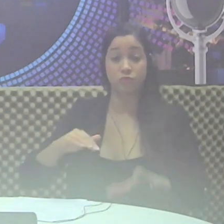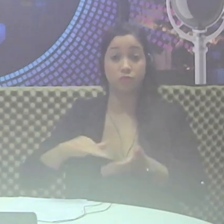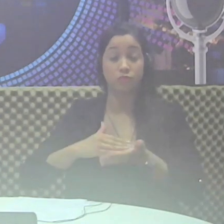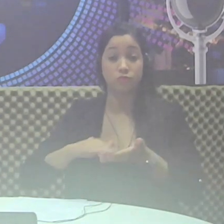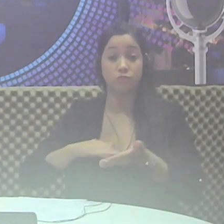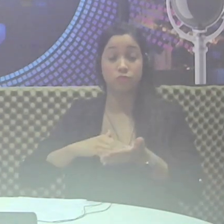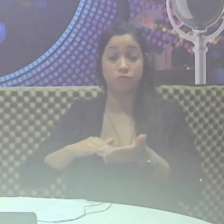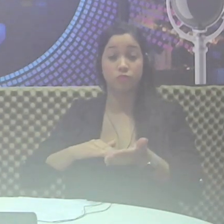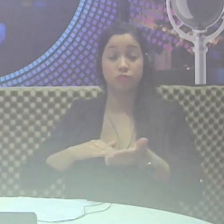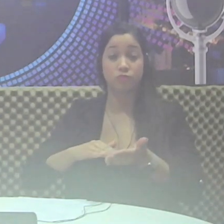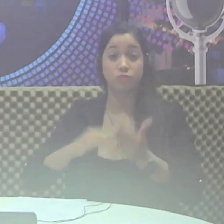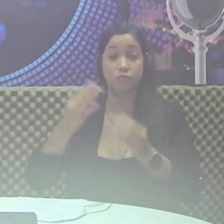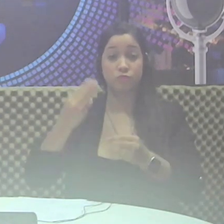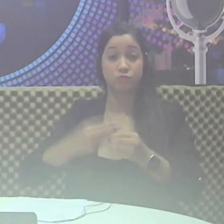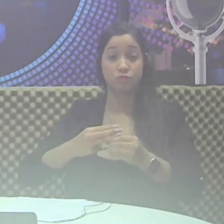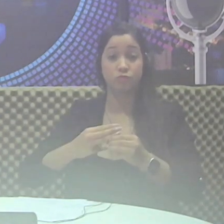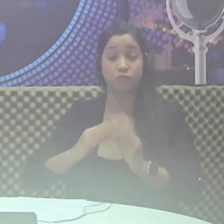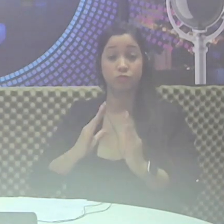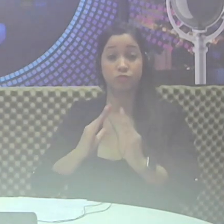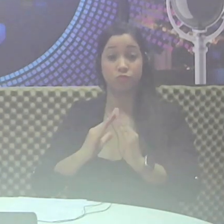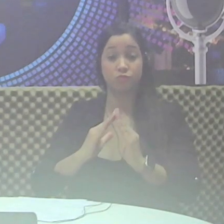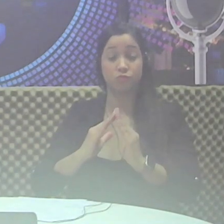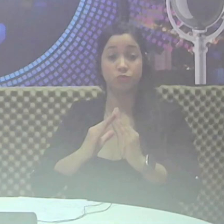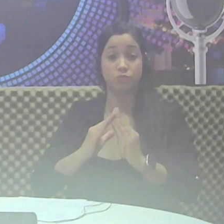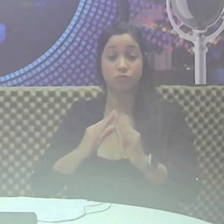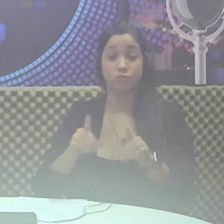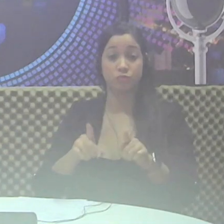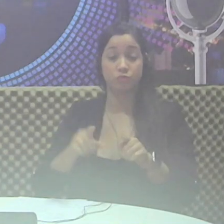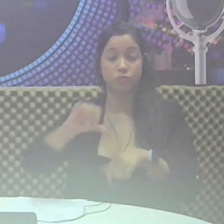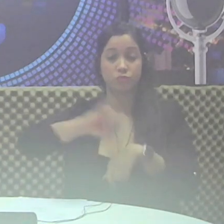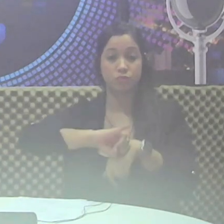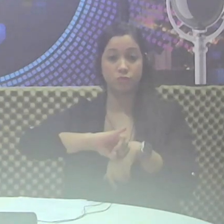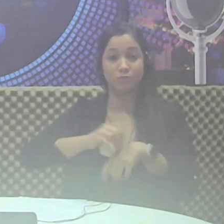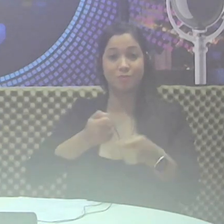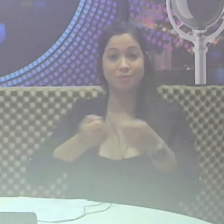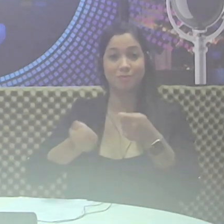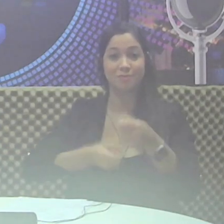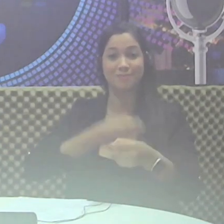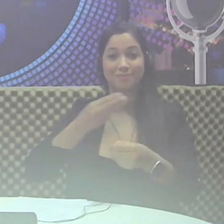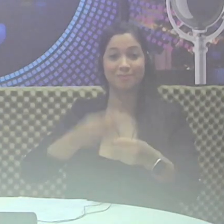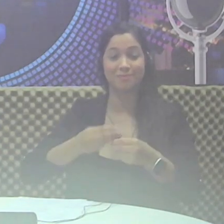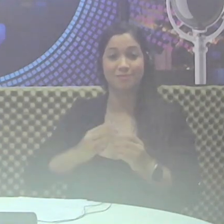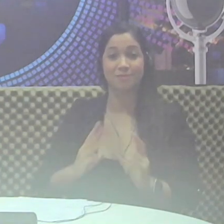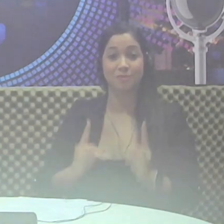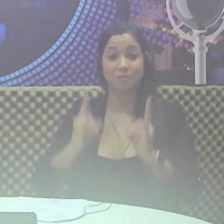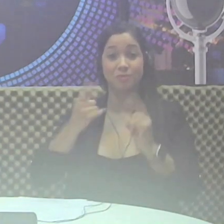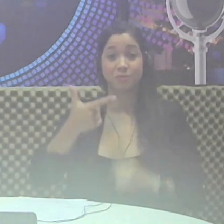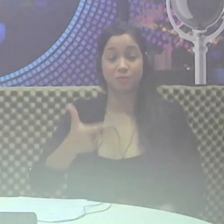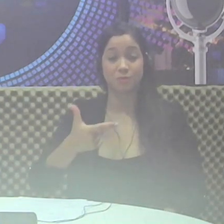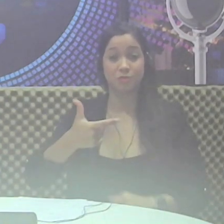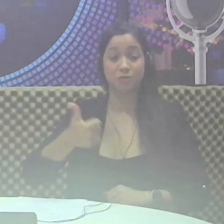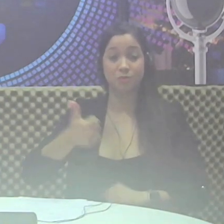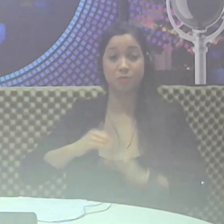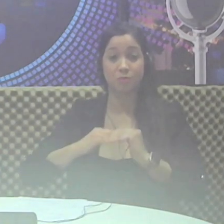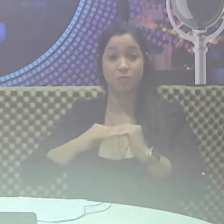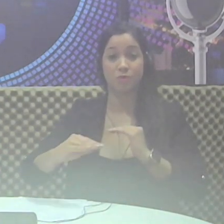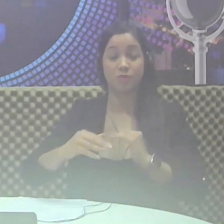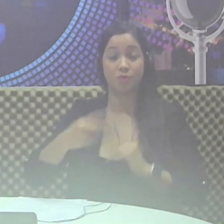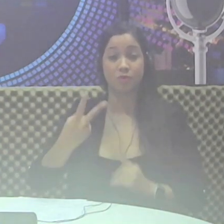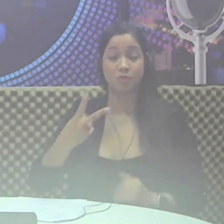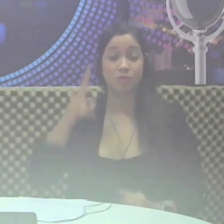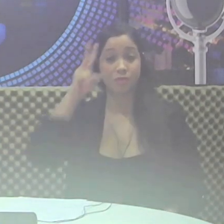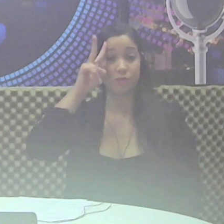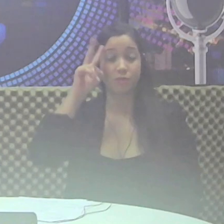da Secretaria Municipal de Habitação no Centro Administrativo Bloco 2 Térreo, de segunda a